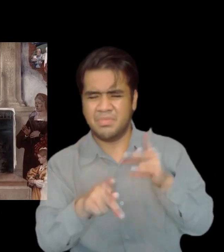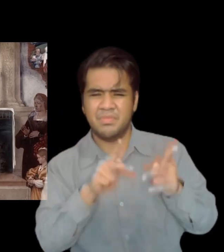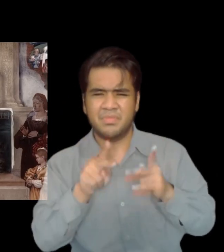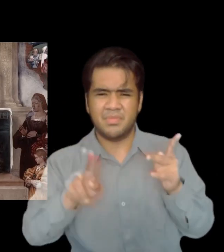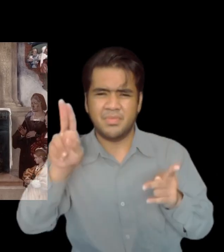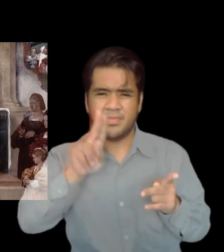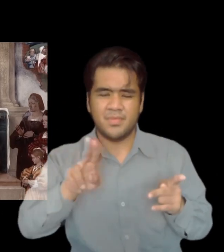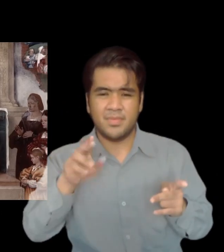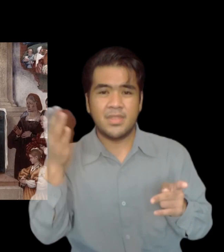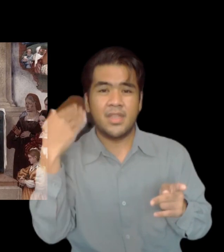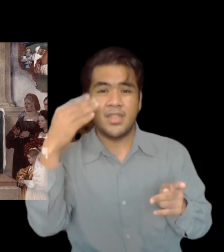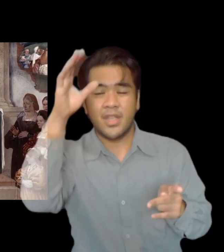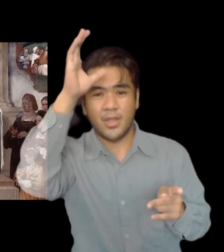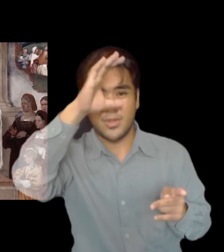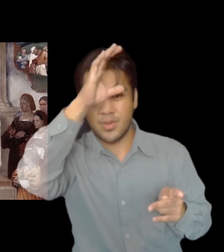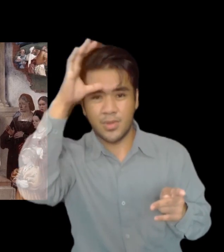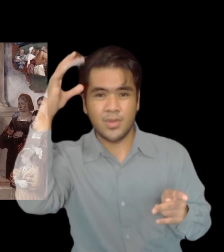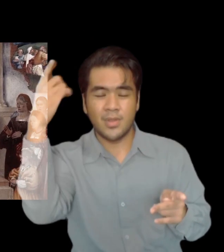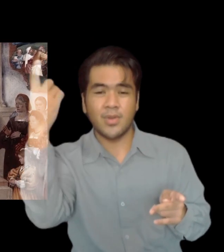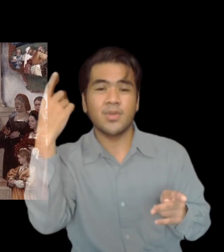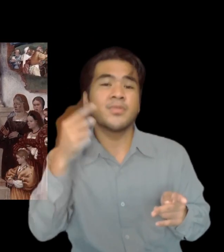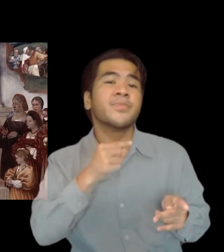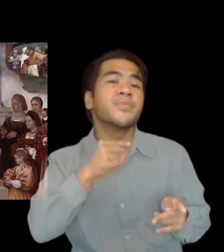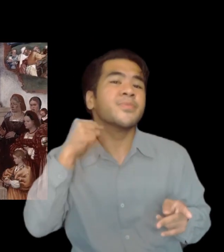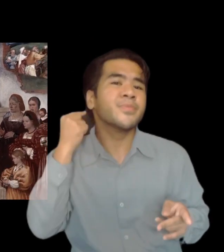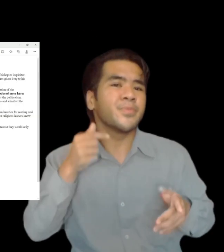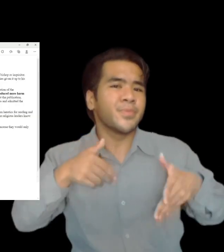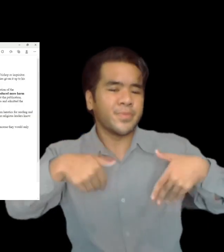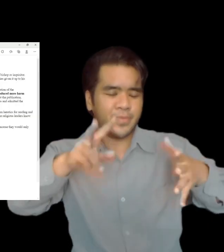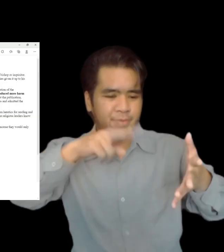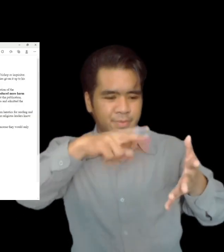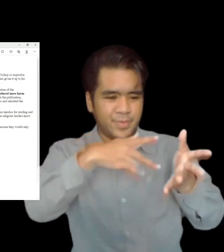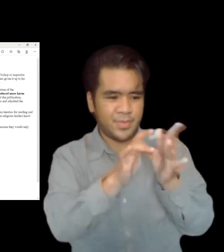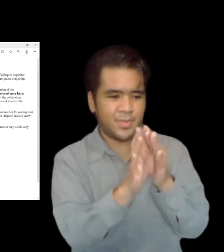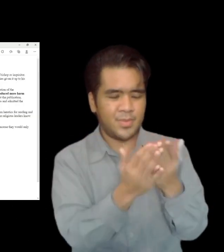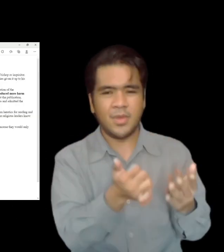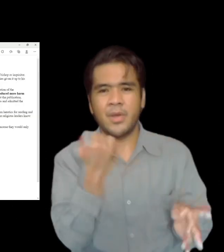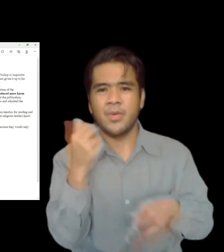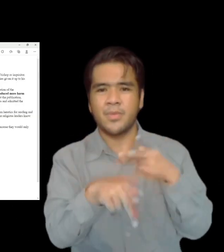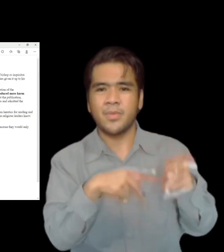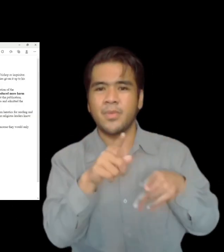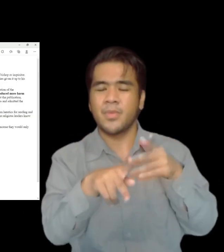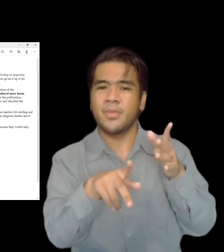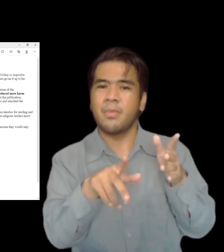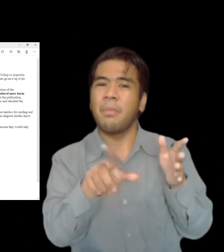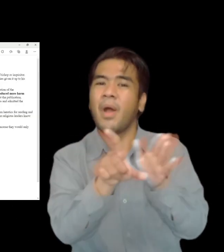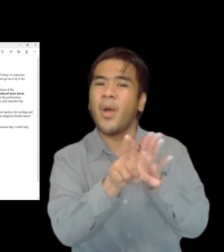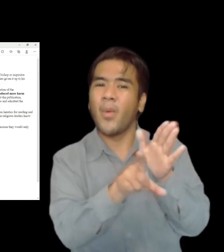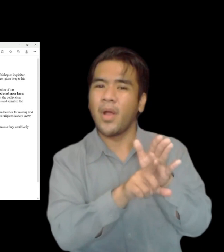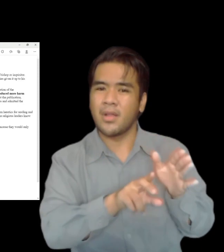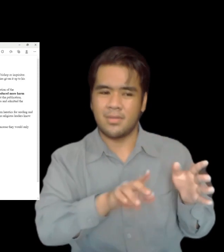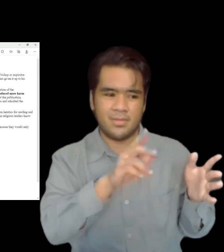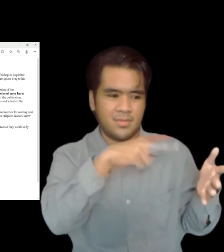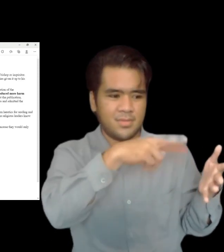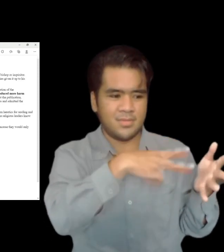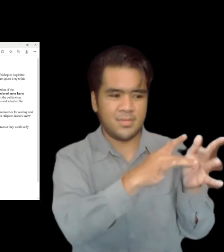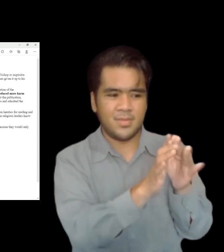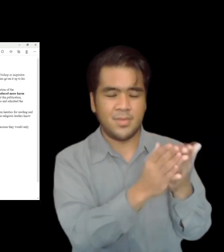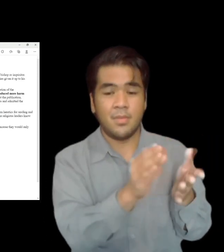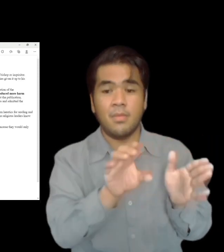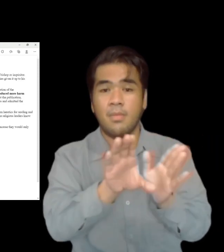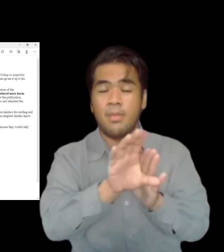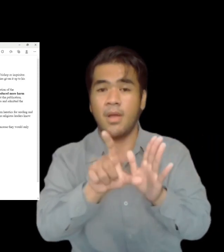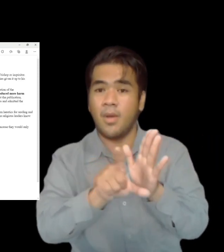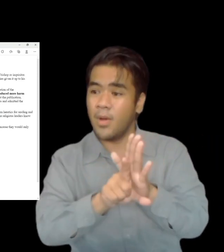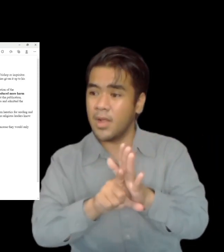nakakaintindi. Noon ay mga pari lamang ang pwedeng magbasa ng Biblia at kanilang pinagbawalan ang mga karaniwang tao na magbasa o magmay-ari